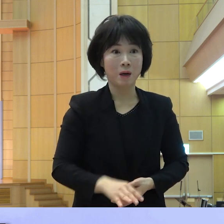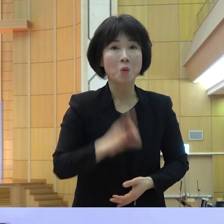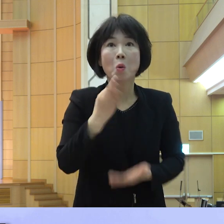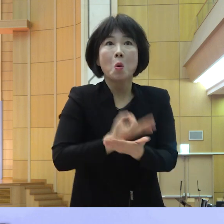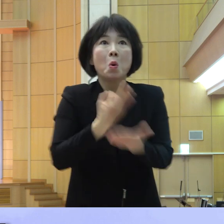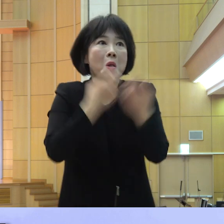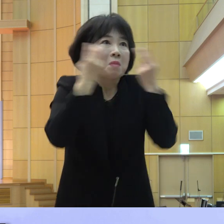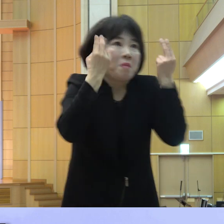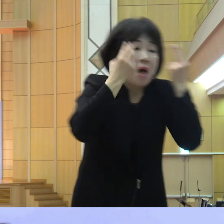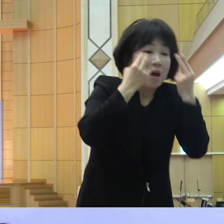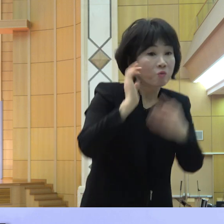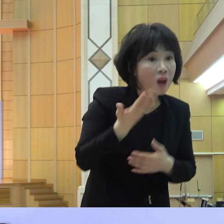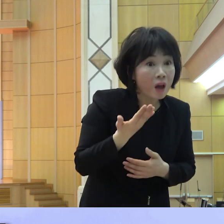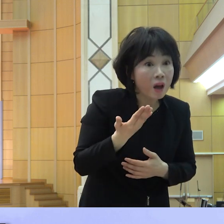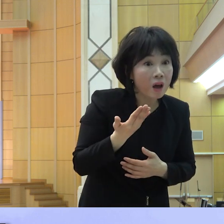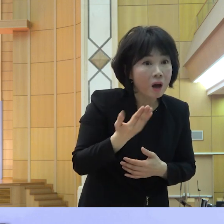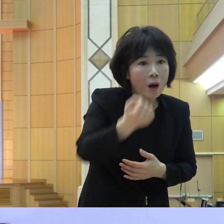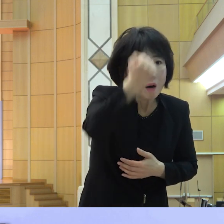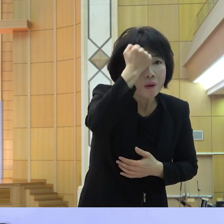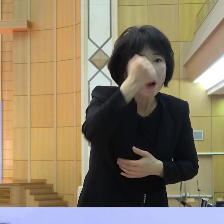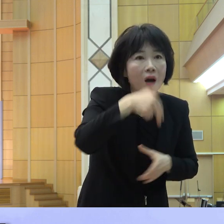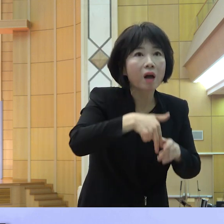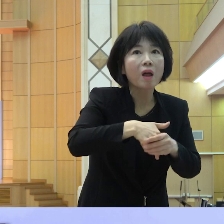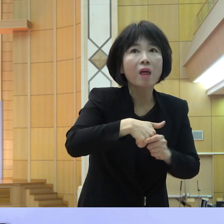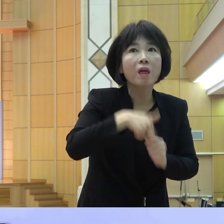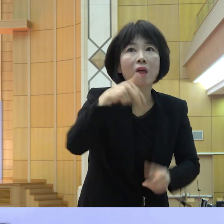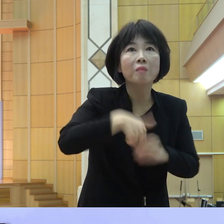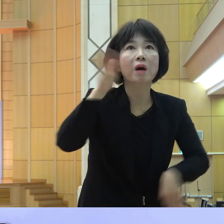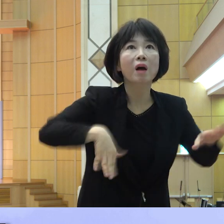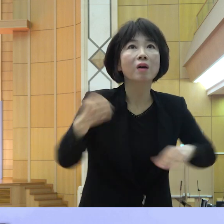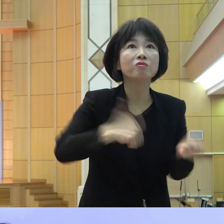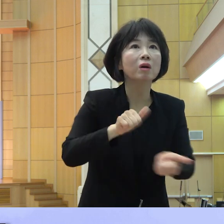늘 말하지만 빈손입니다. 빈손.